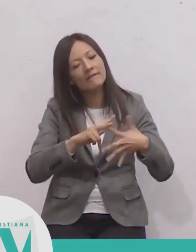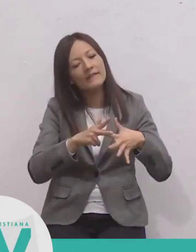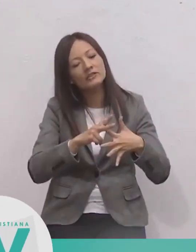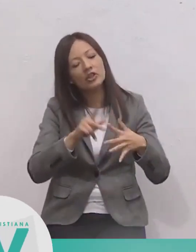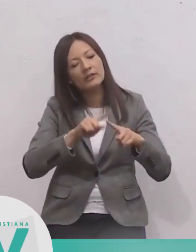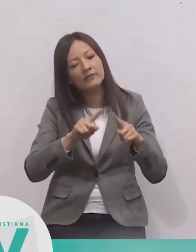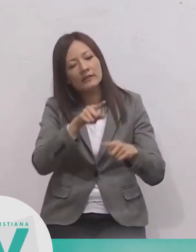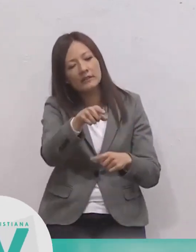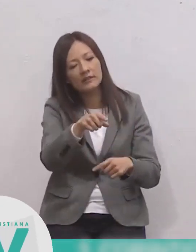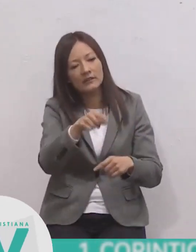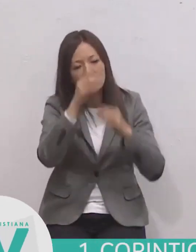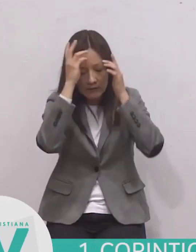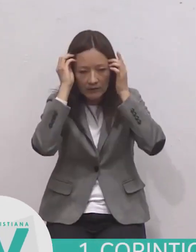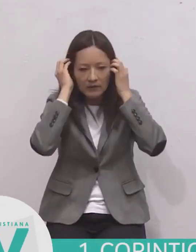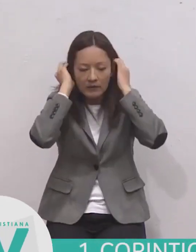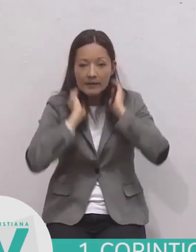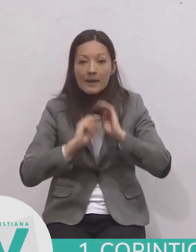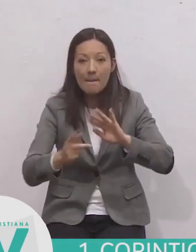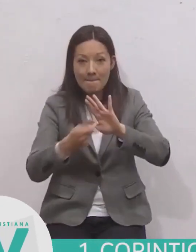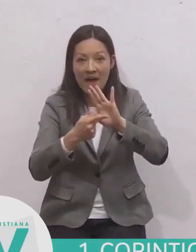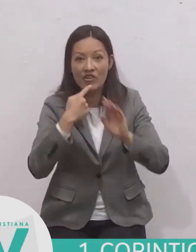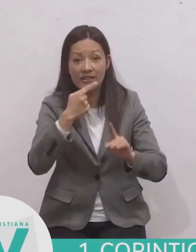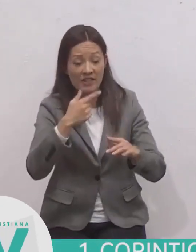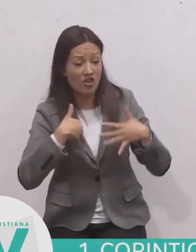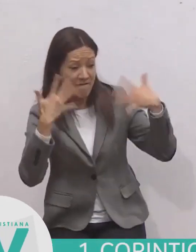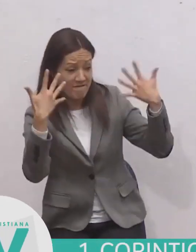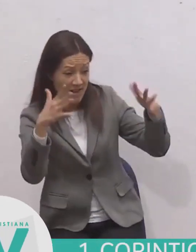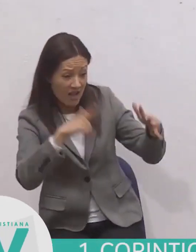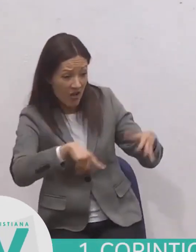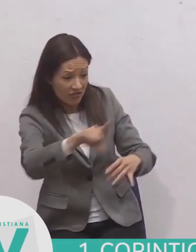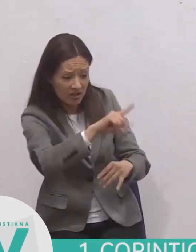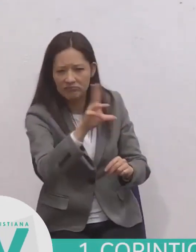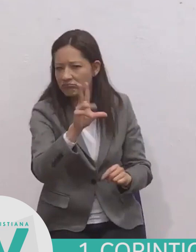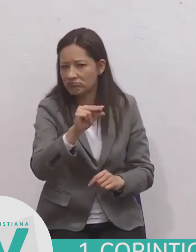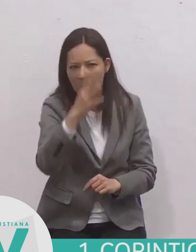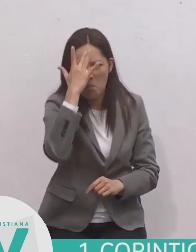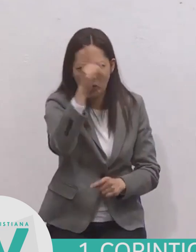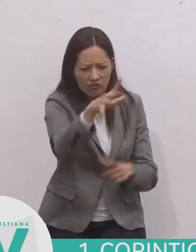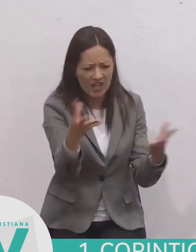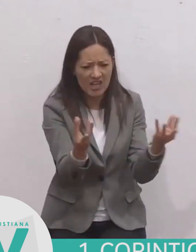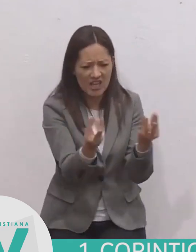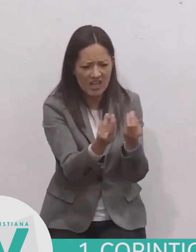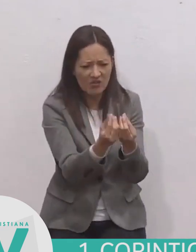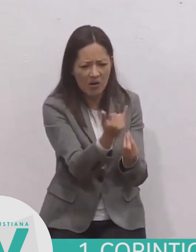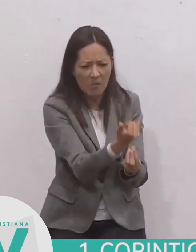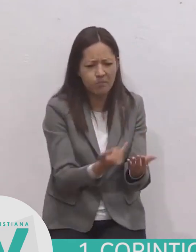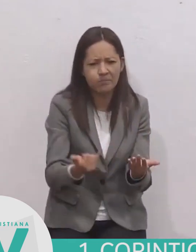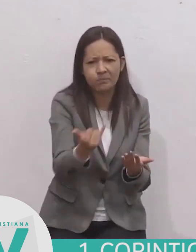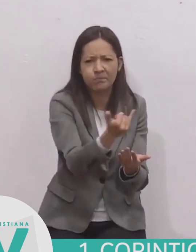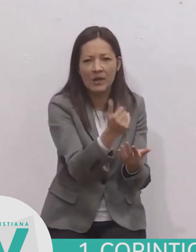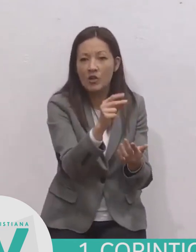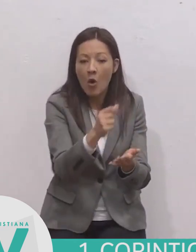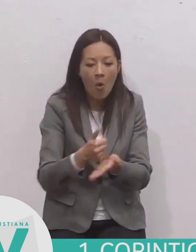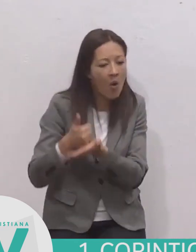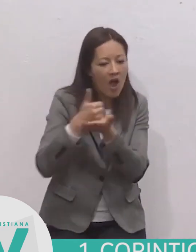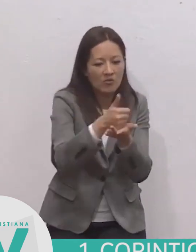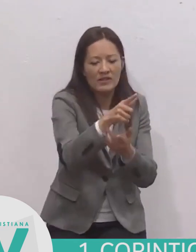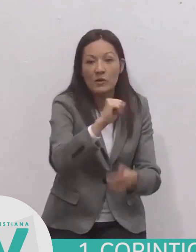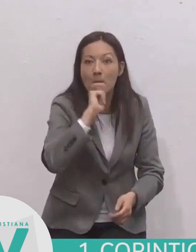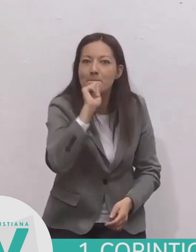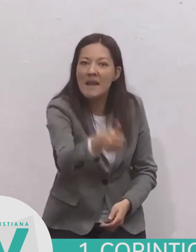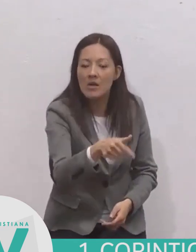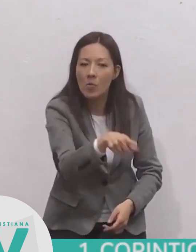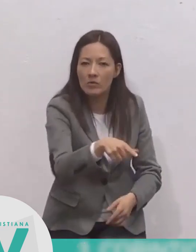Hay algo de lo que no puedo felicitarlos y son las reuniones que ustedes tienen. En vez de serles de ayuda, los perjudican.